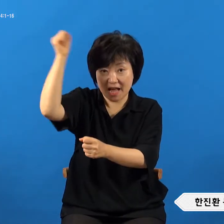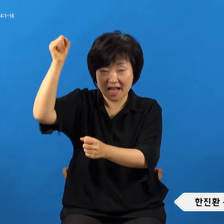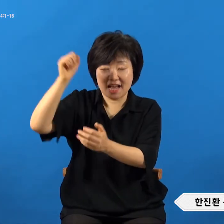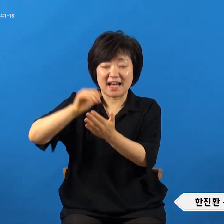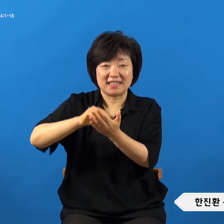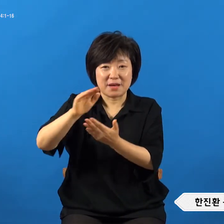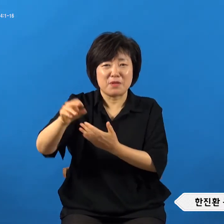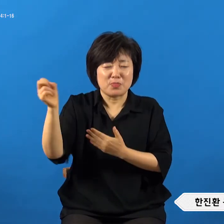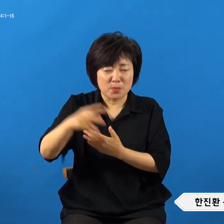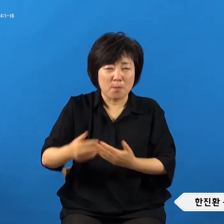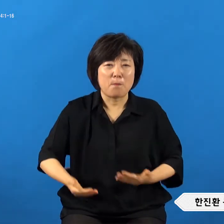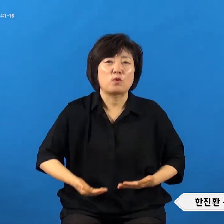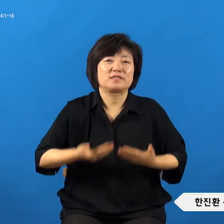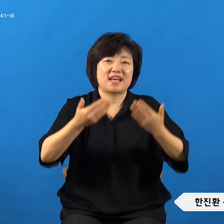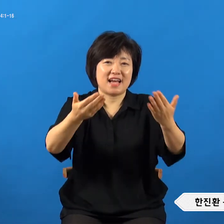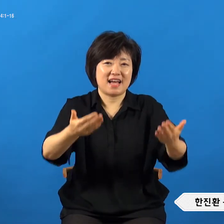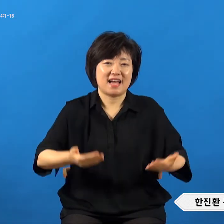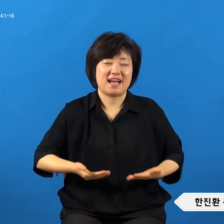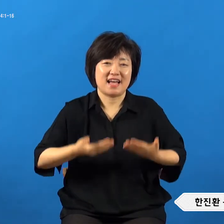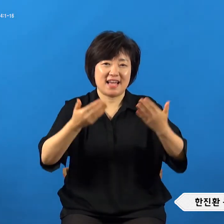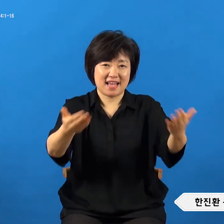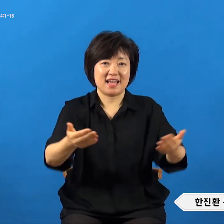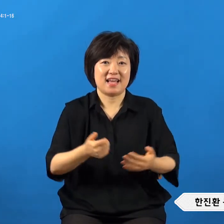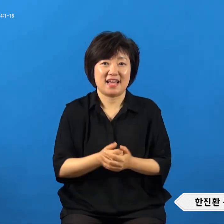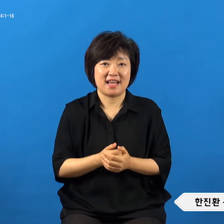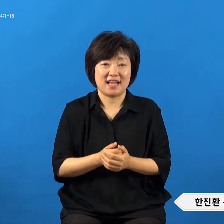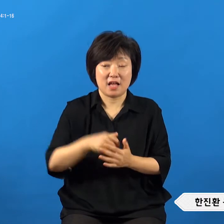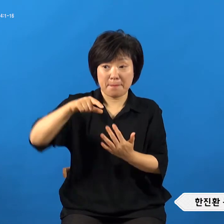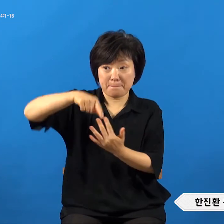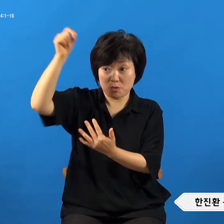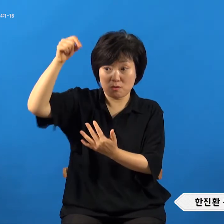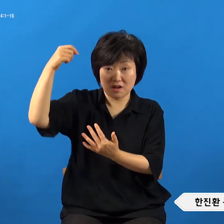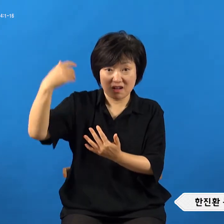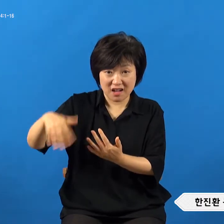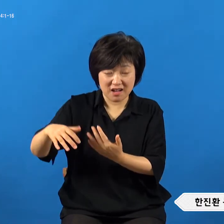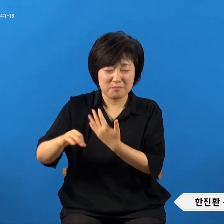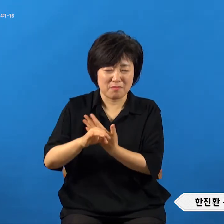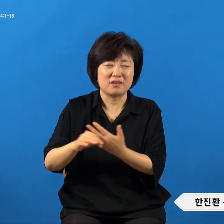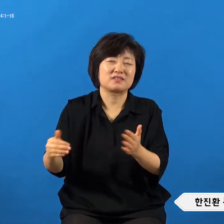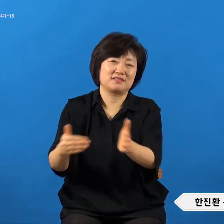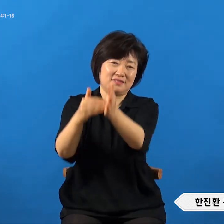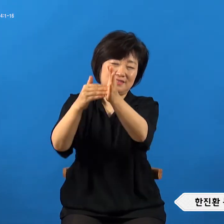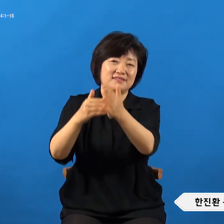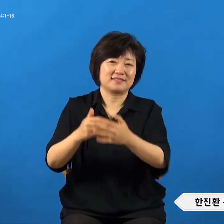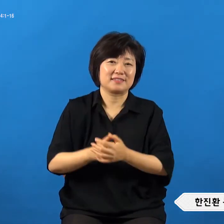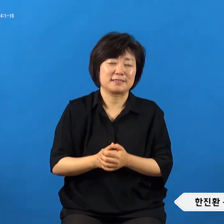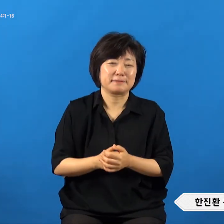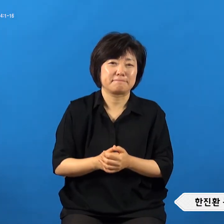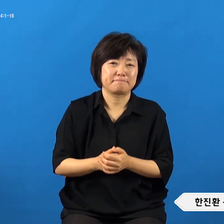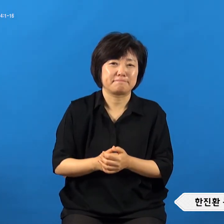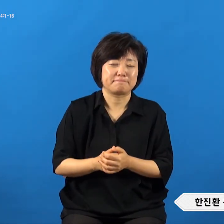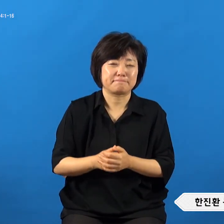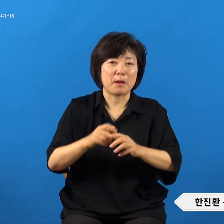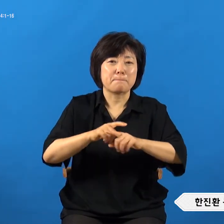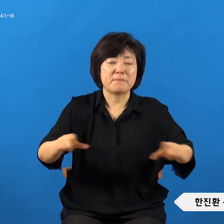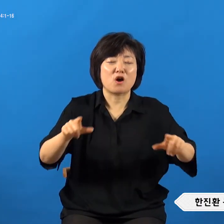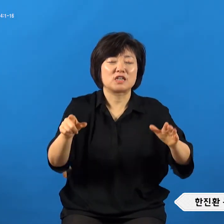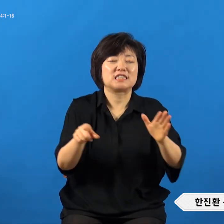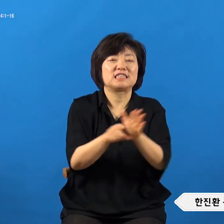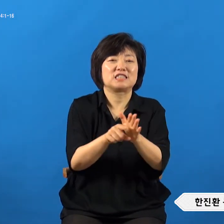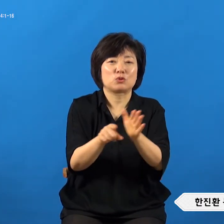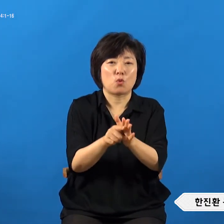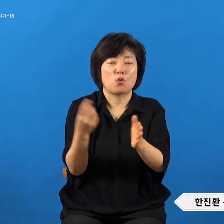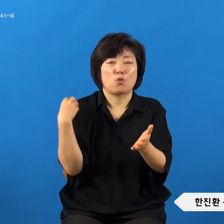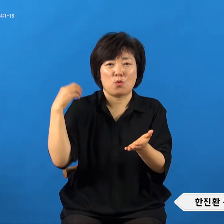선출이 되면 다시 또 봉사를 하고 만약에 선출이 안 되면 그것으로 끝입니다. 그냥